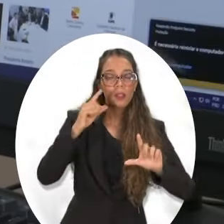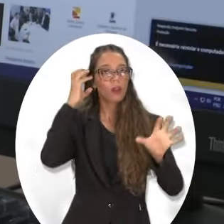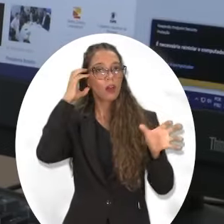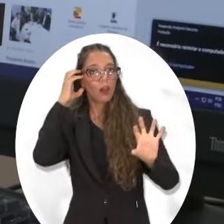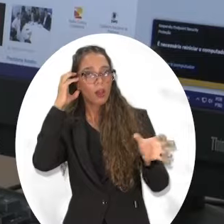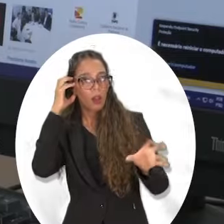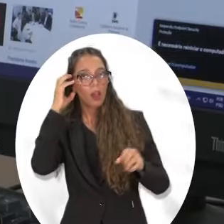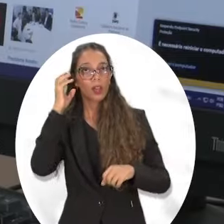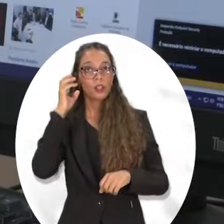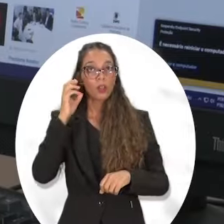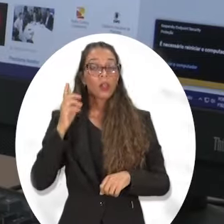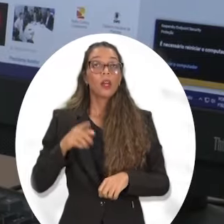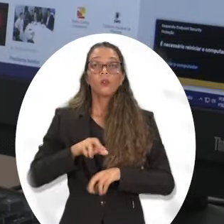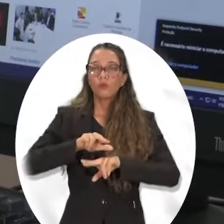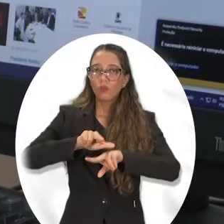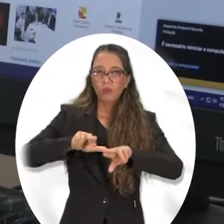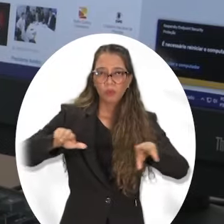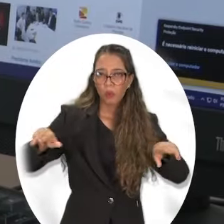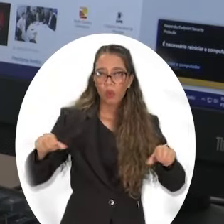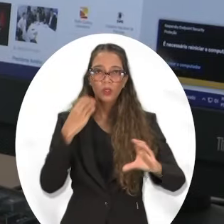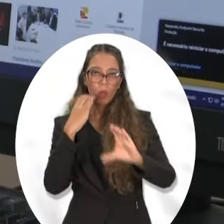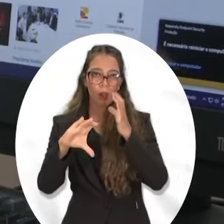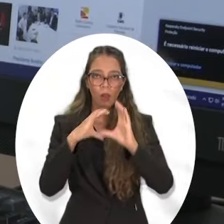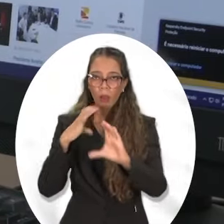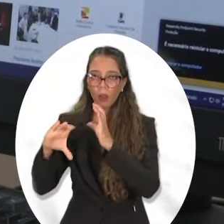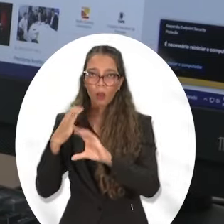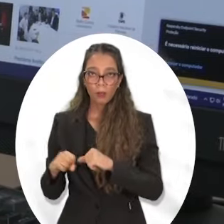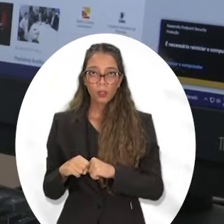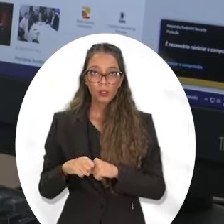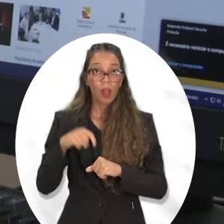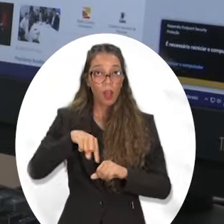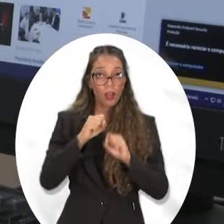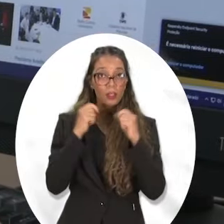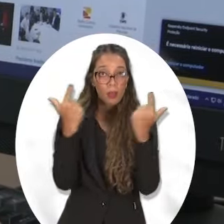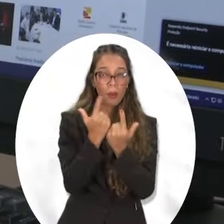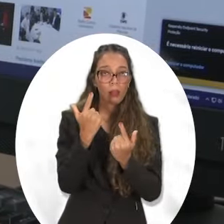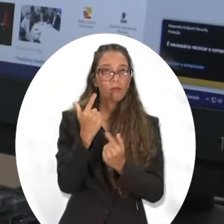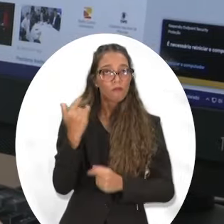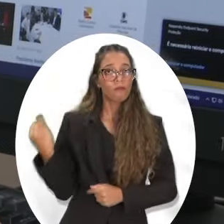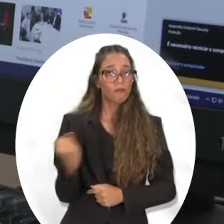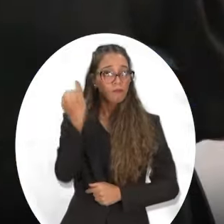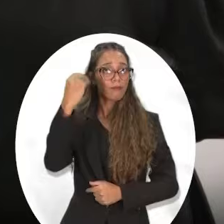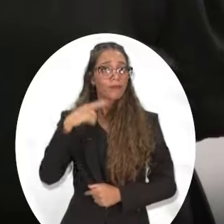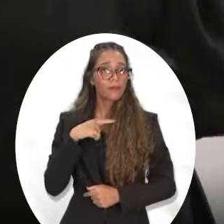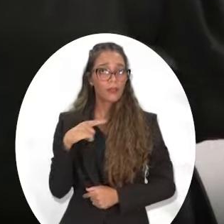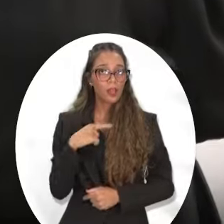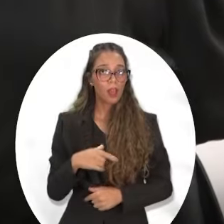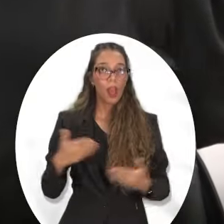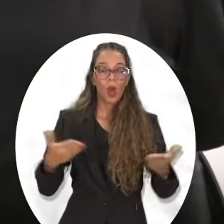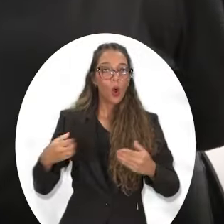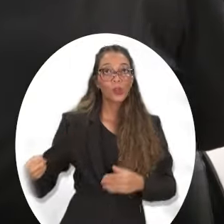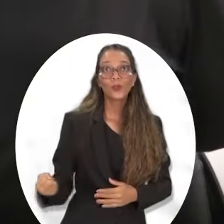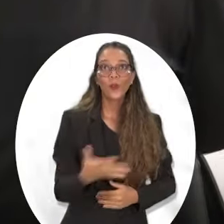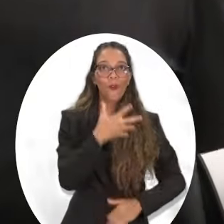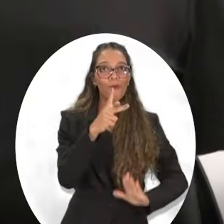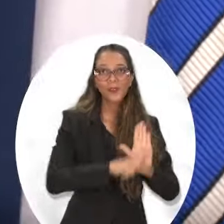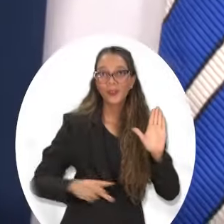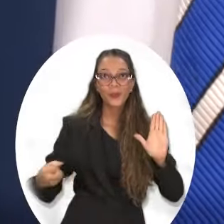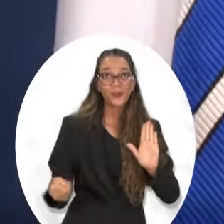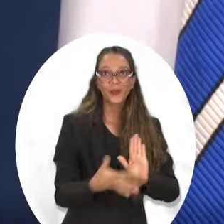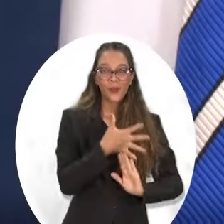televisão, assim como a rádio, assim como o site, enfim, os meios de comunicação da Casa têm esse papel importante. E agora esse novo passo,